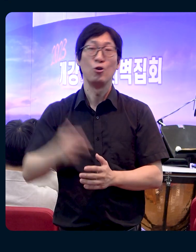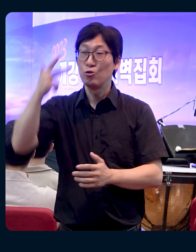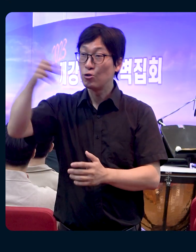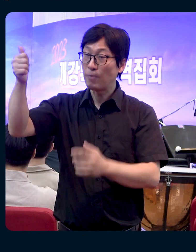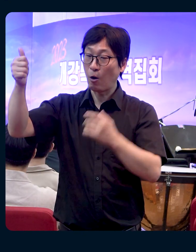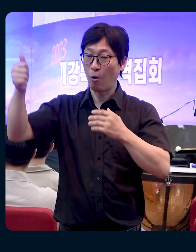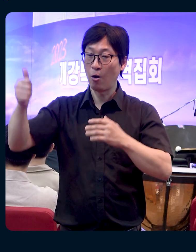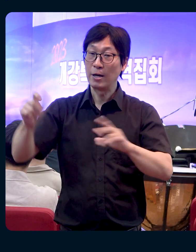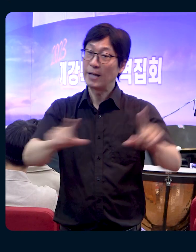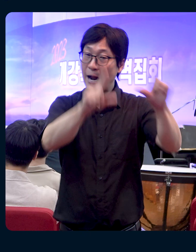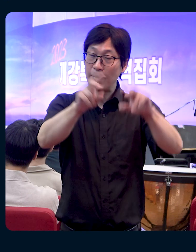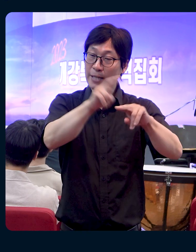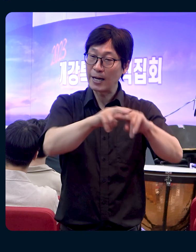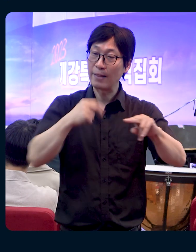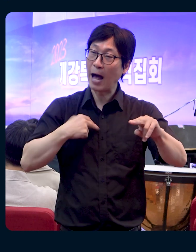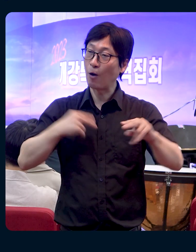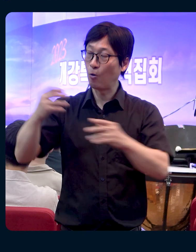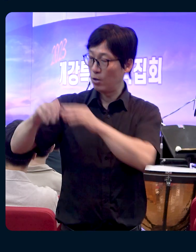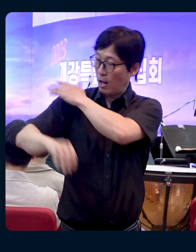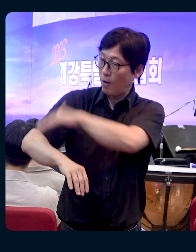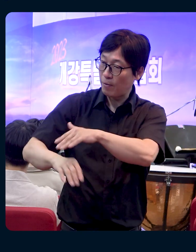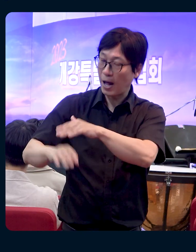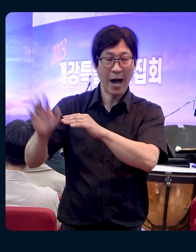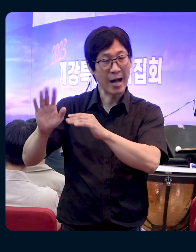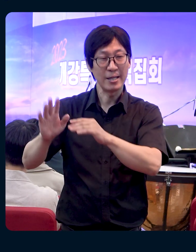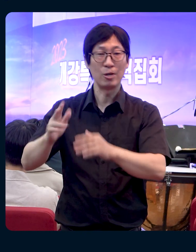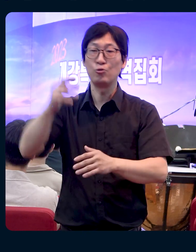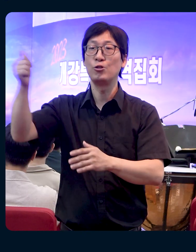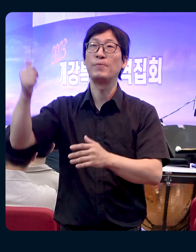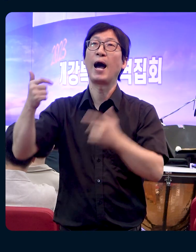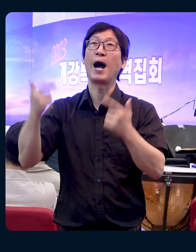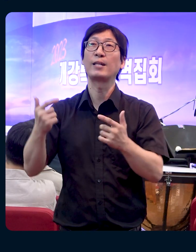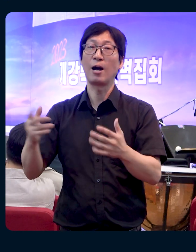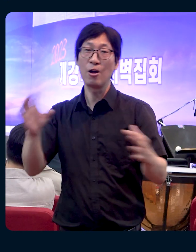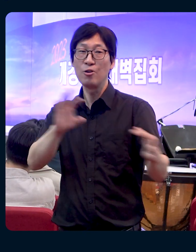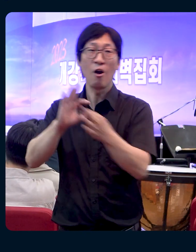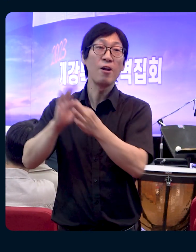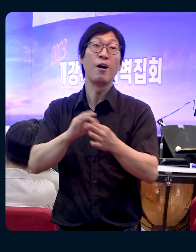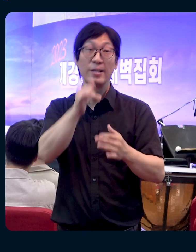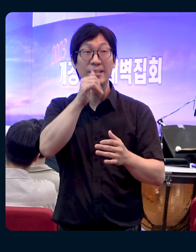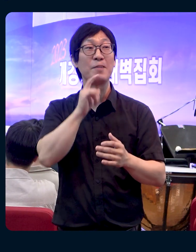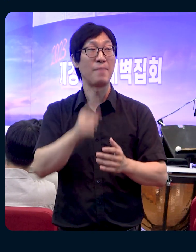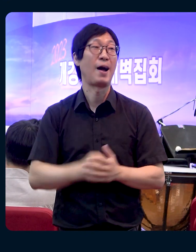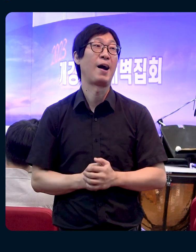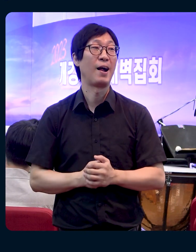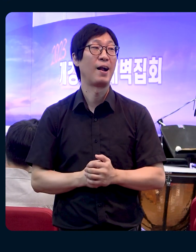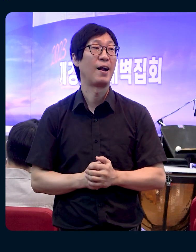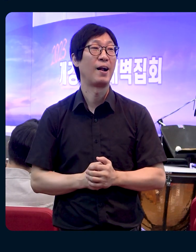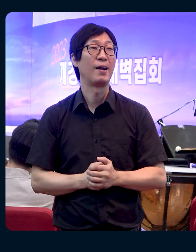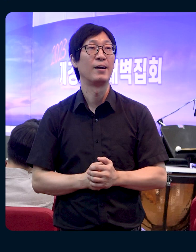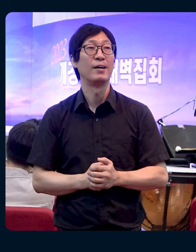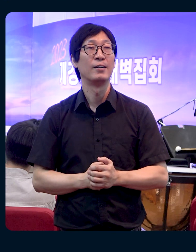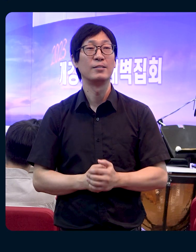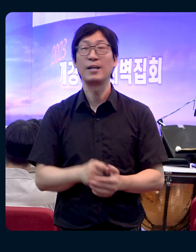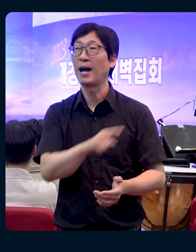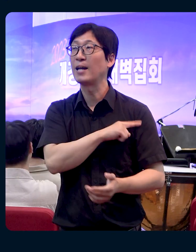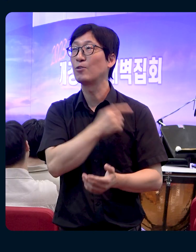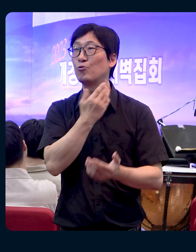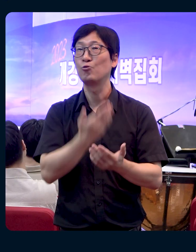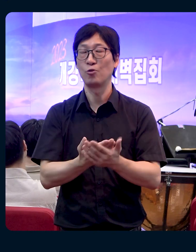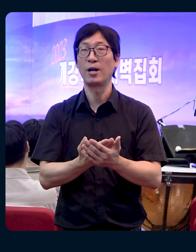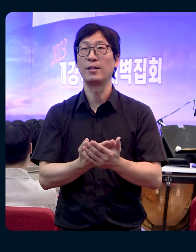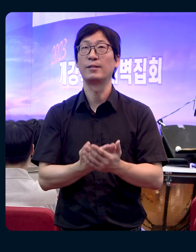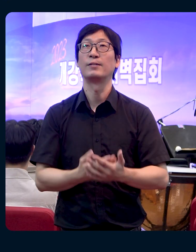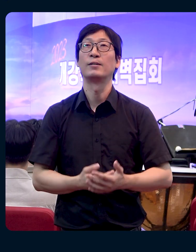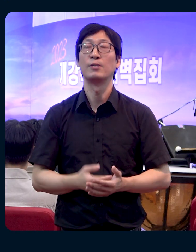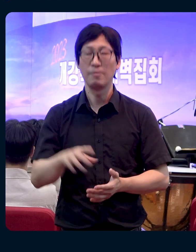자리가 아니라 바로 주님이 계신 자리예요. 거기에 주님과 직접 연결된 자리예요. 이 사실이 가장 중요합니다.